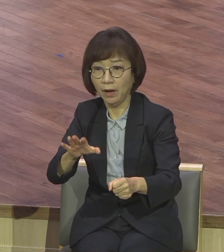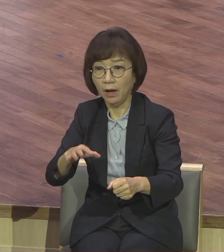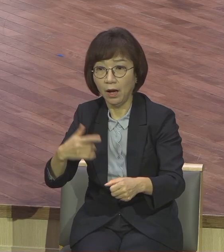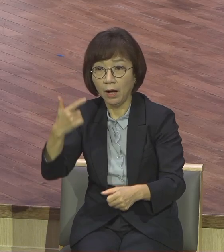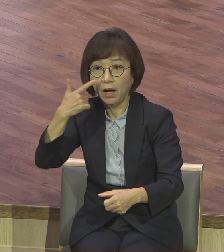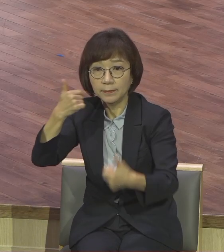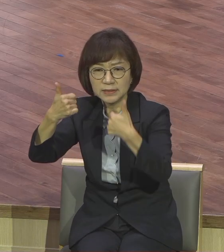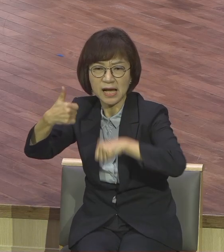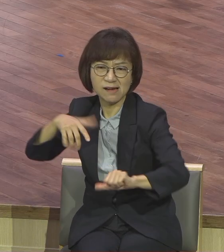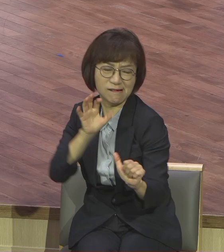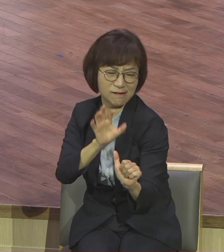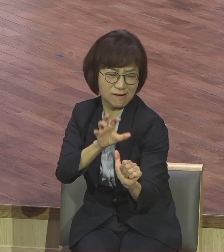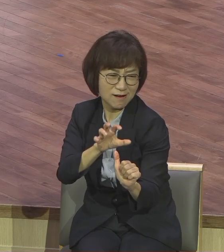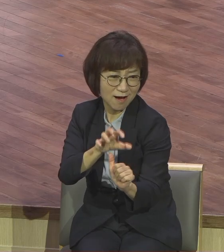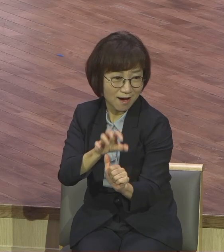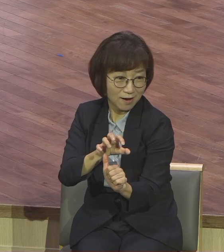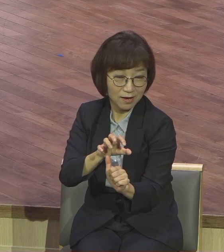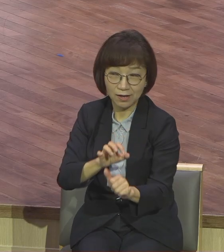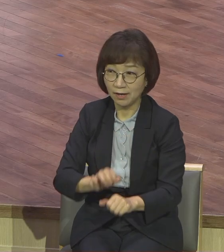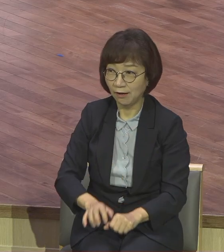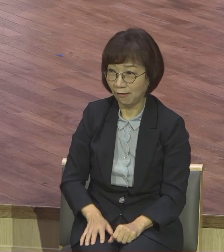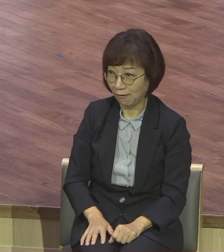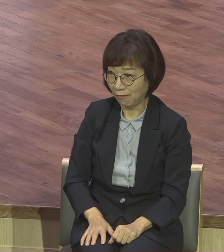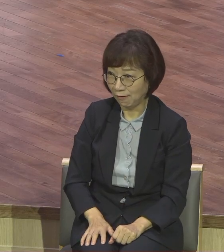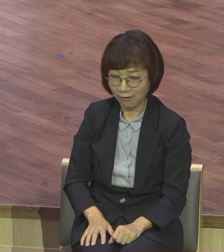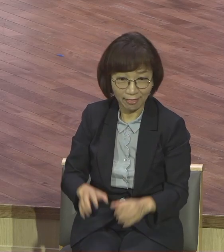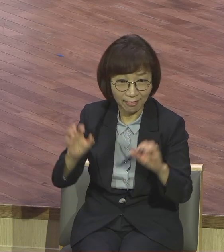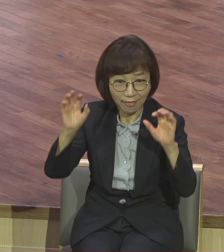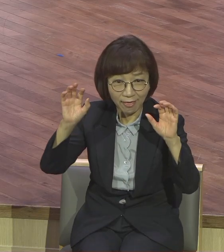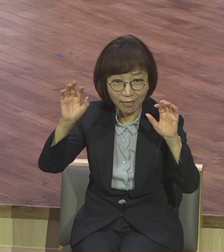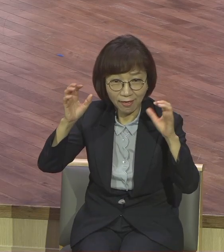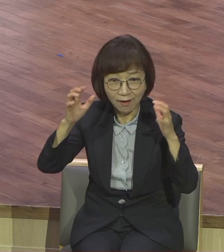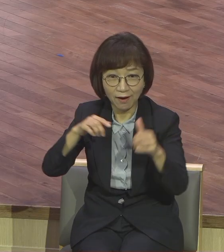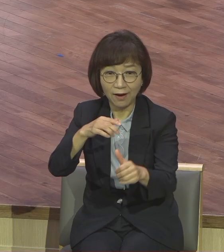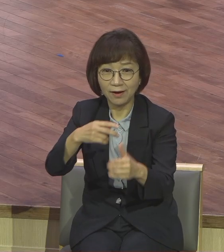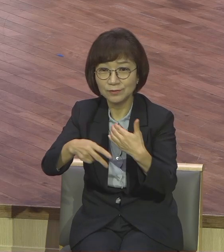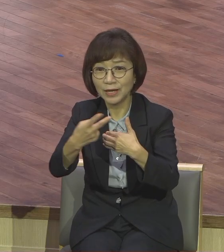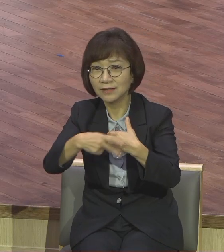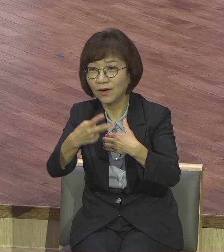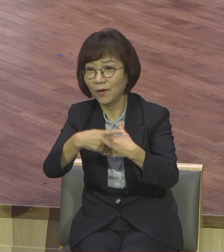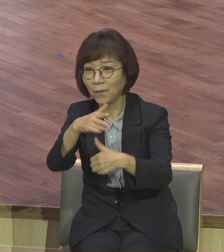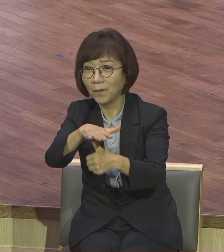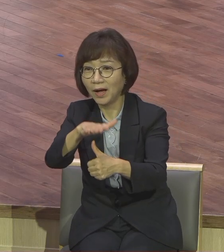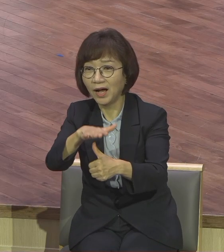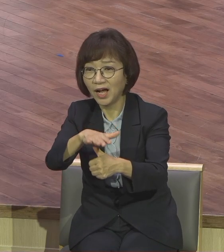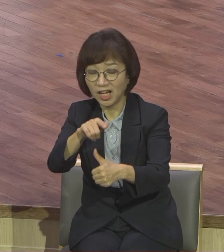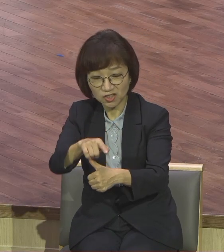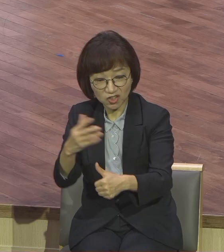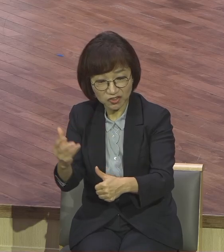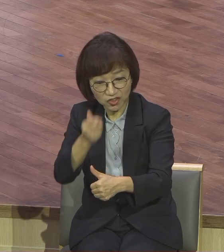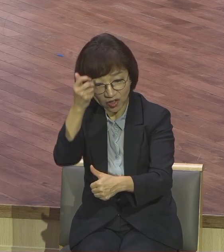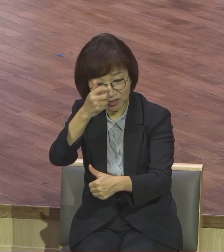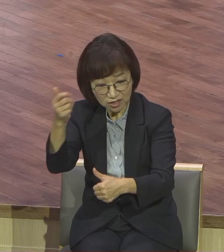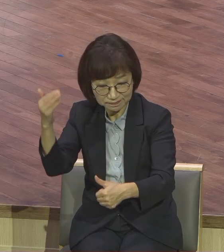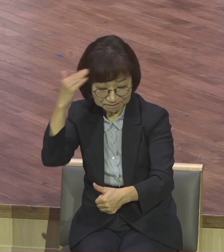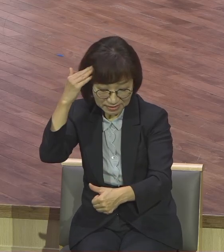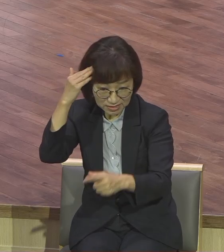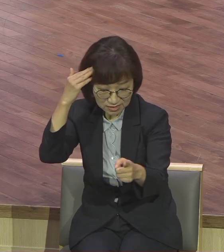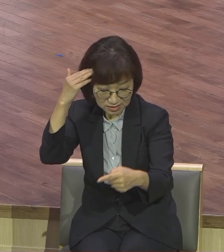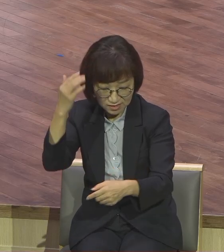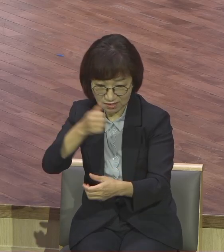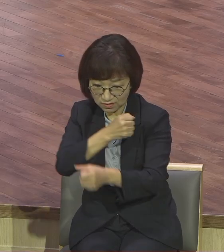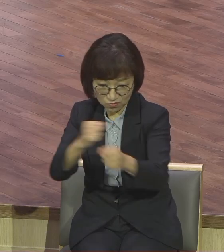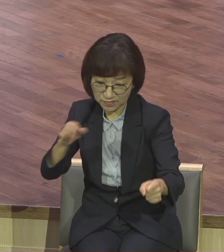그 성령 회방죄를 함부로 말하는 게 아닌데 아이에게 좀 충격을 주려고 그랬겠지요. 성령 회방죄는 용서 못 받습니다.